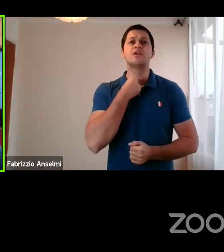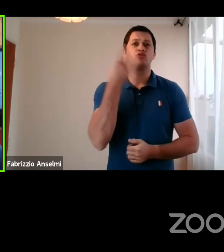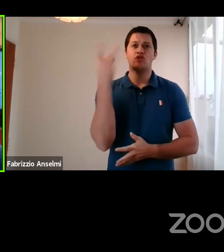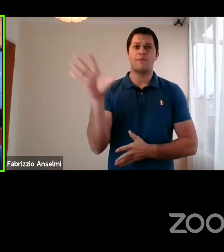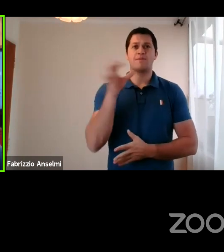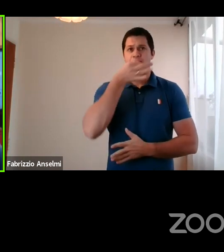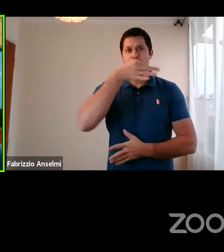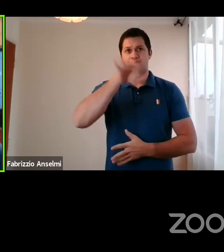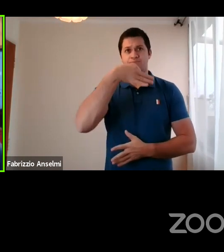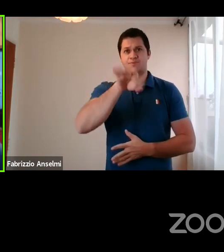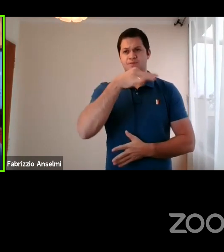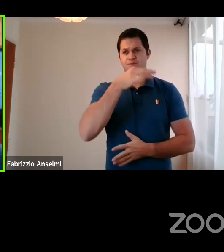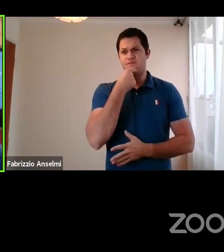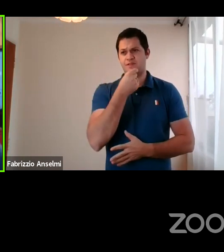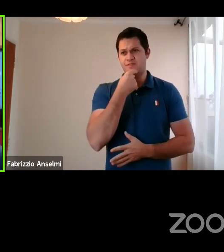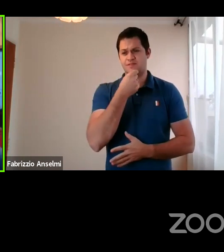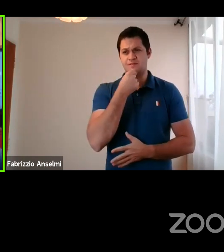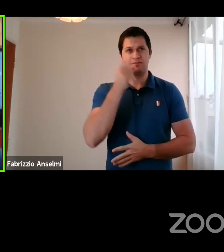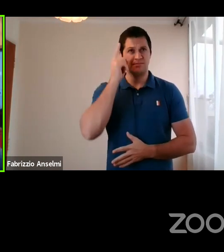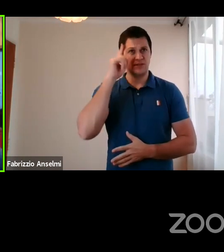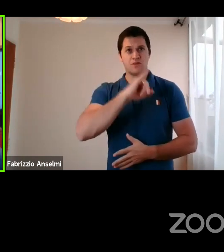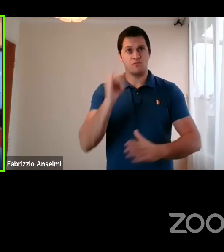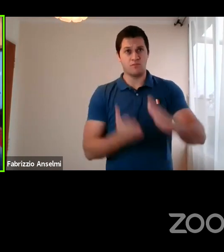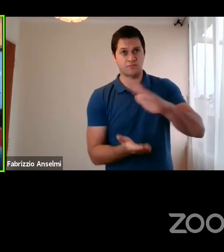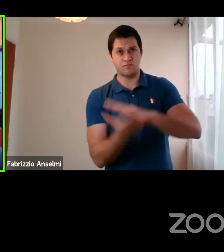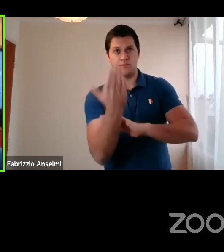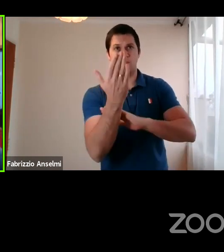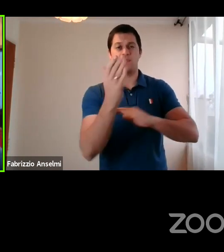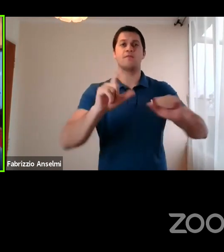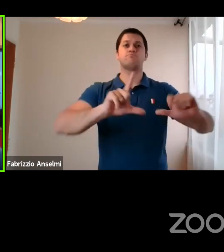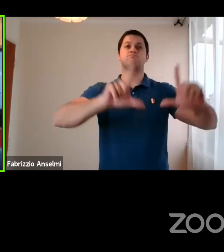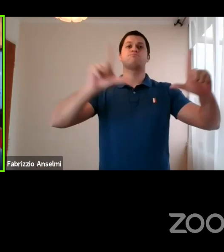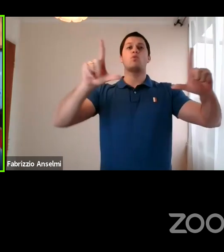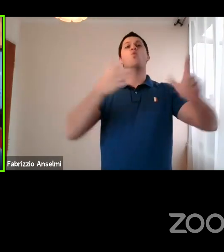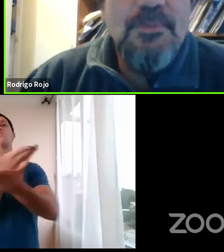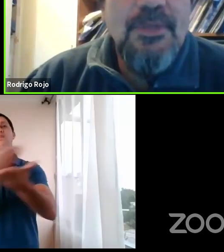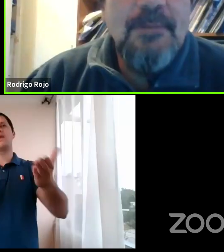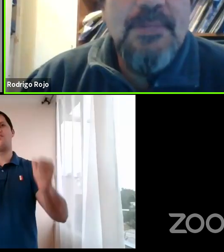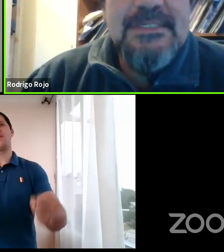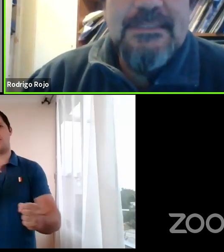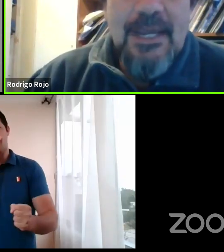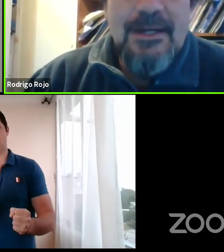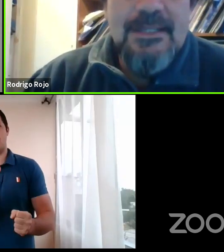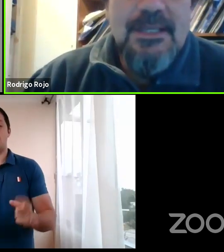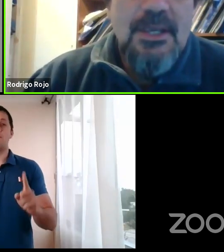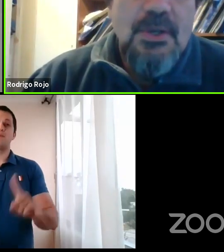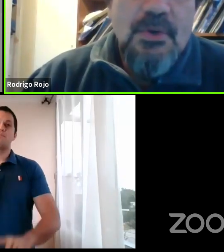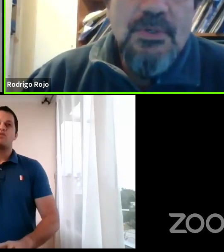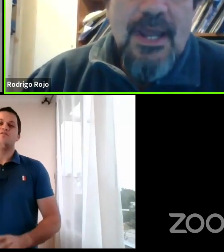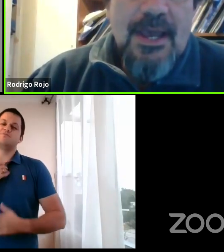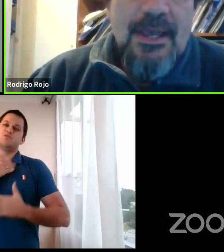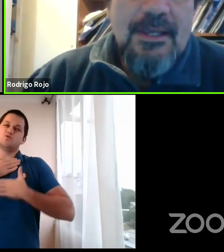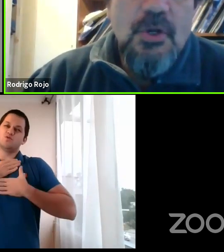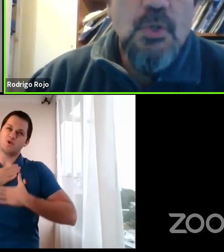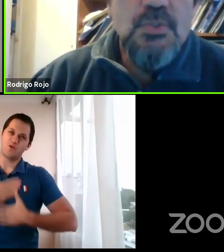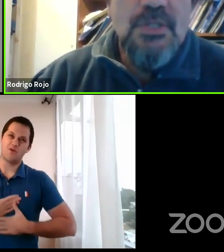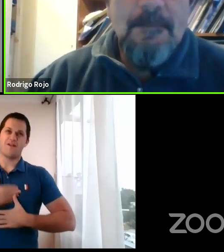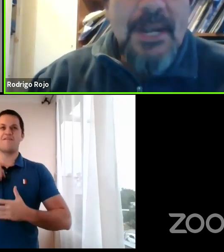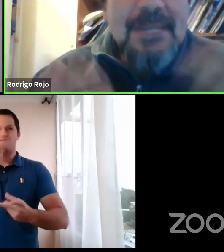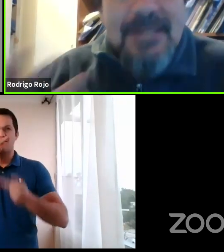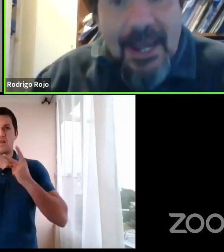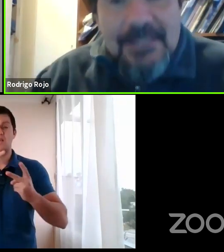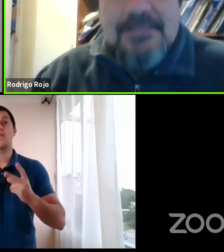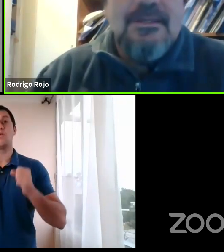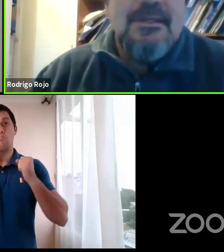fácil, pero la presentación va a quedar disponible. Primero los saludo a todos. Es una gran satisfacción poder presentarles unas